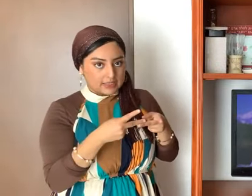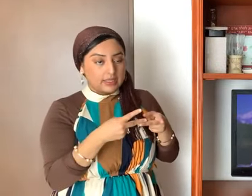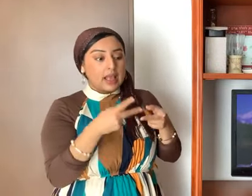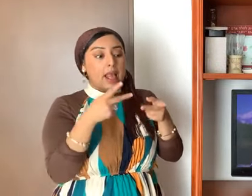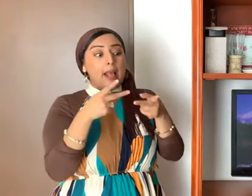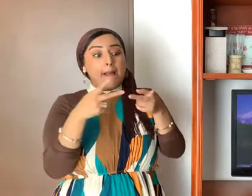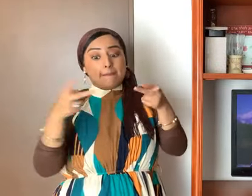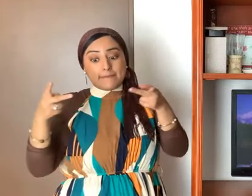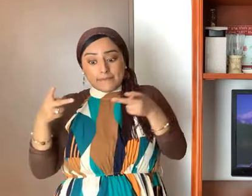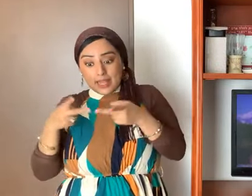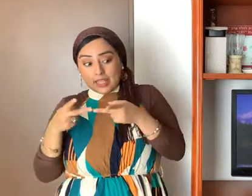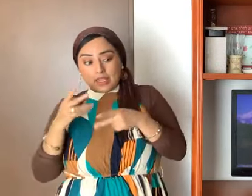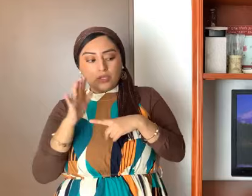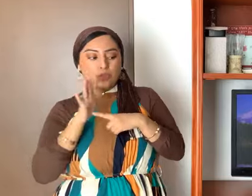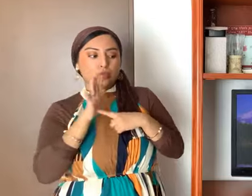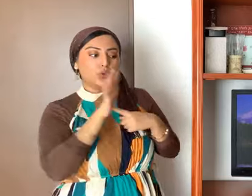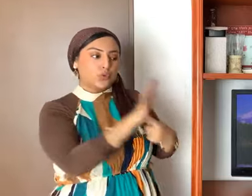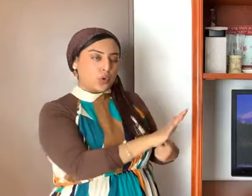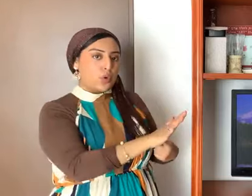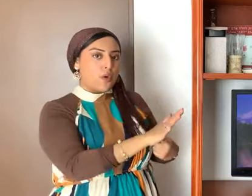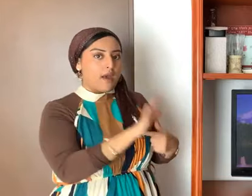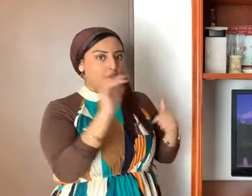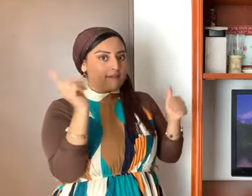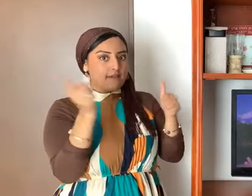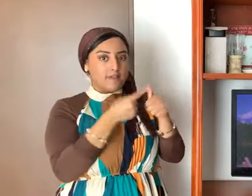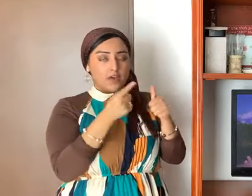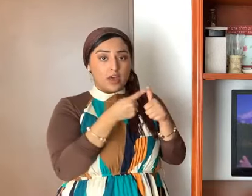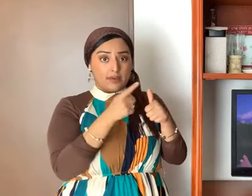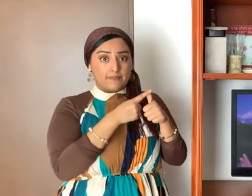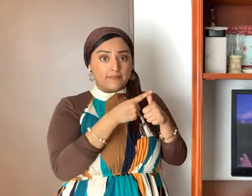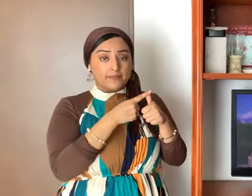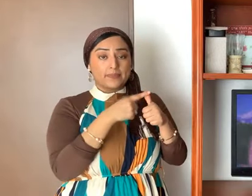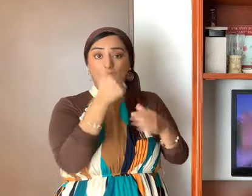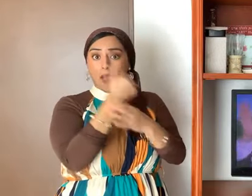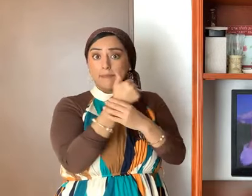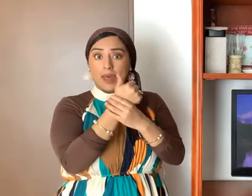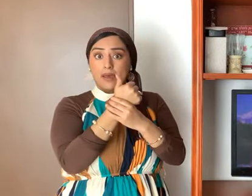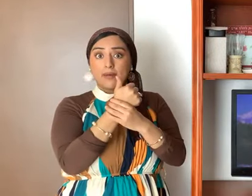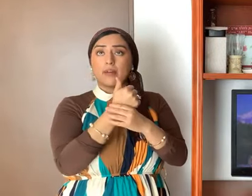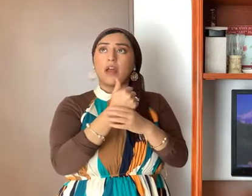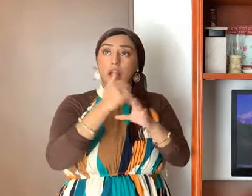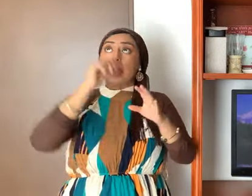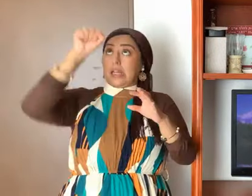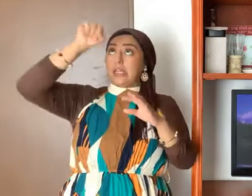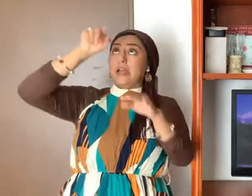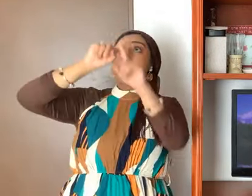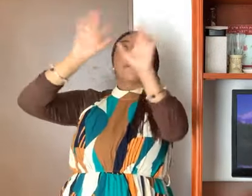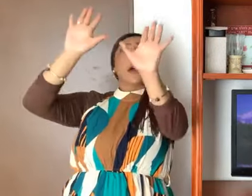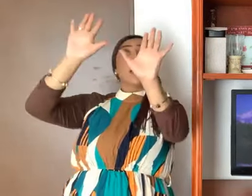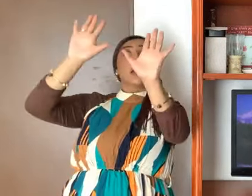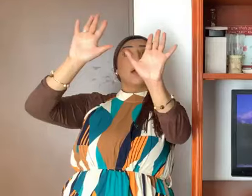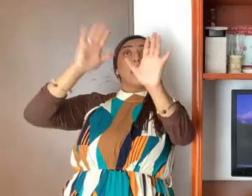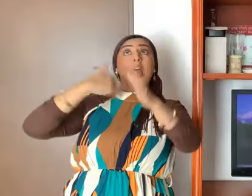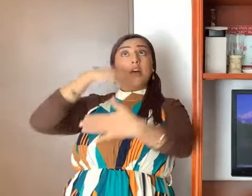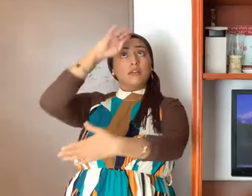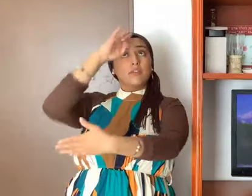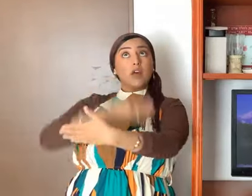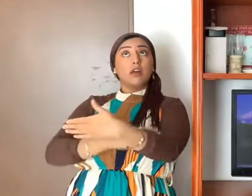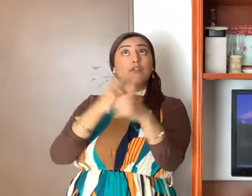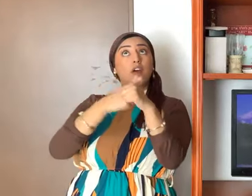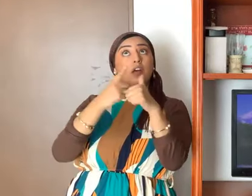la tierra que te mostraré. Eso fue lo primero. Y Abraham no de inmediato empezó, oye, bueno, sí, pero oye, un hijo.